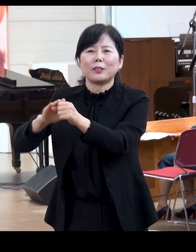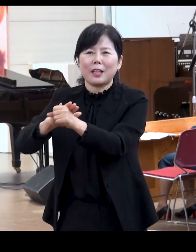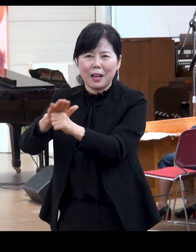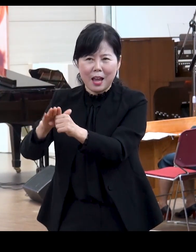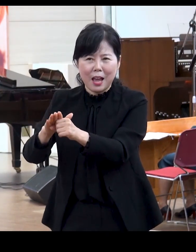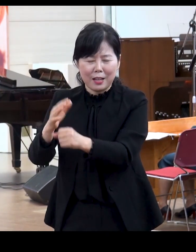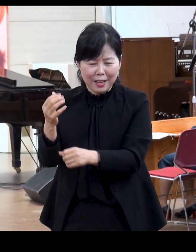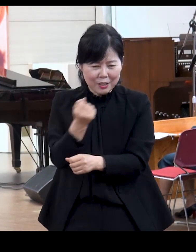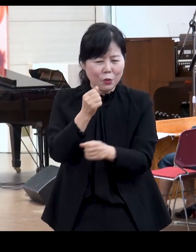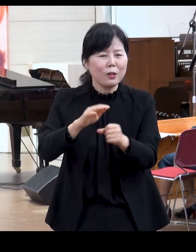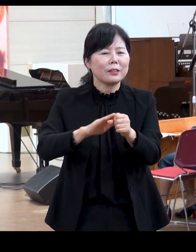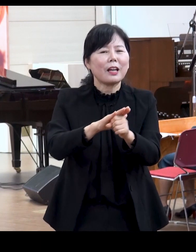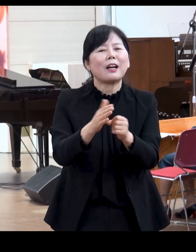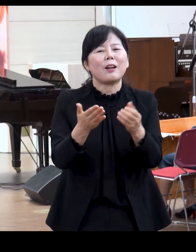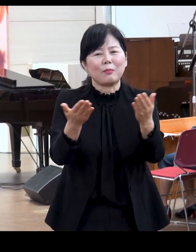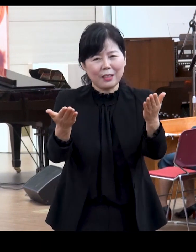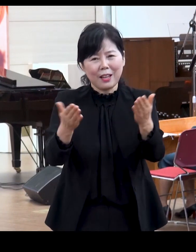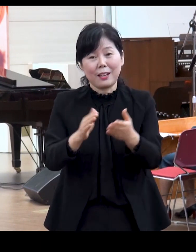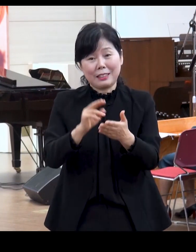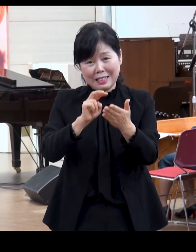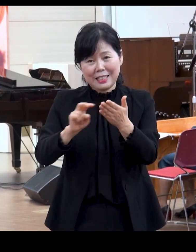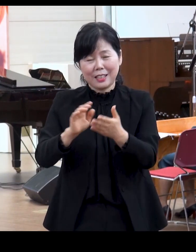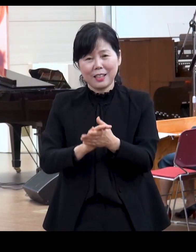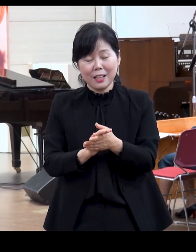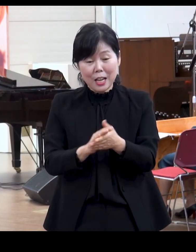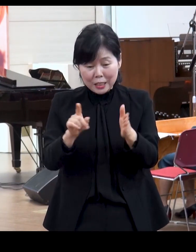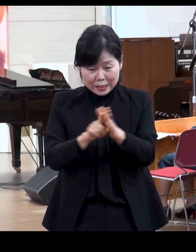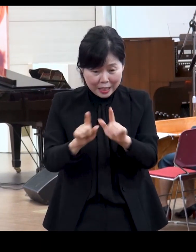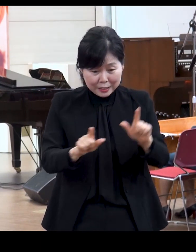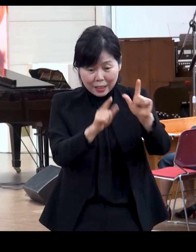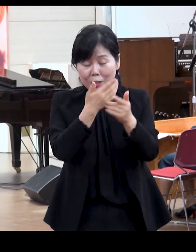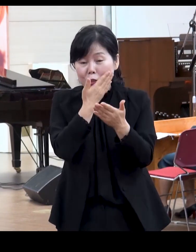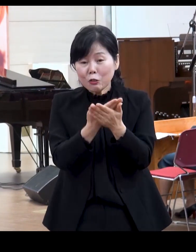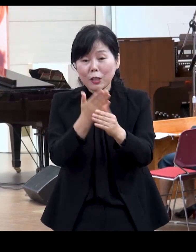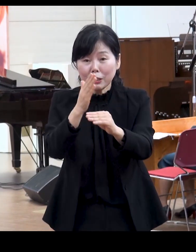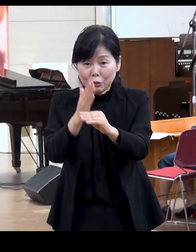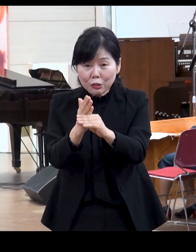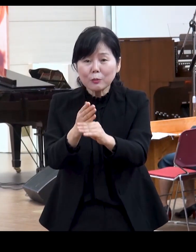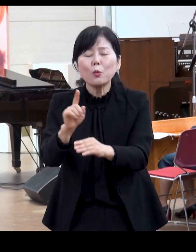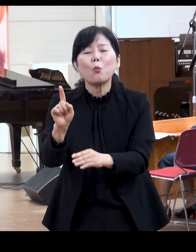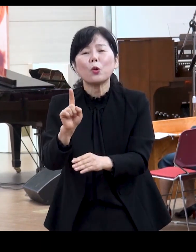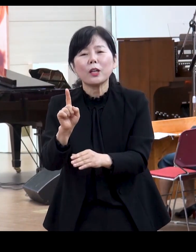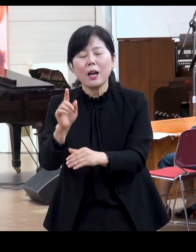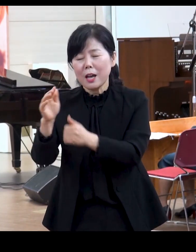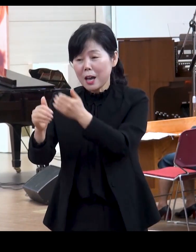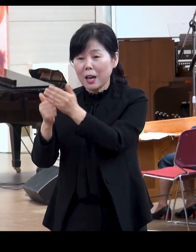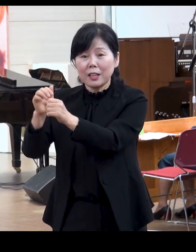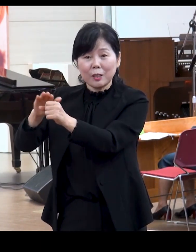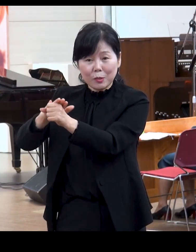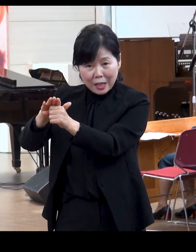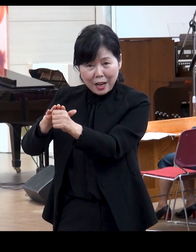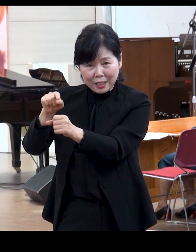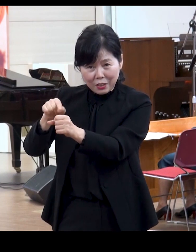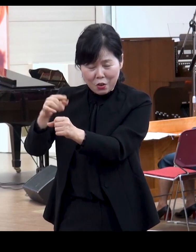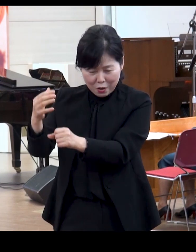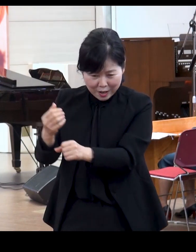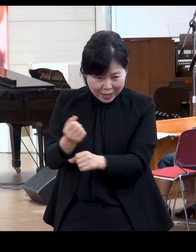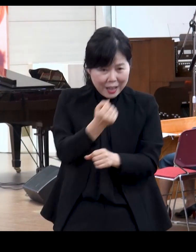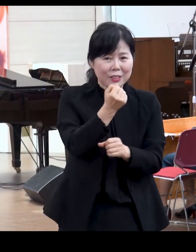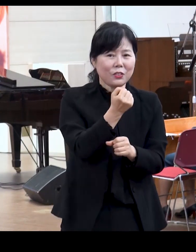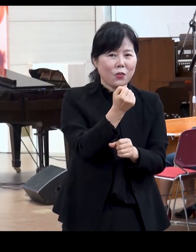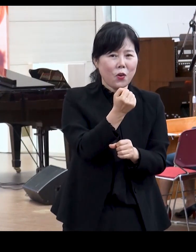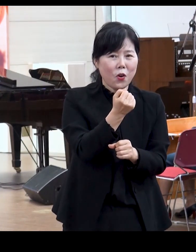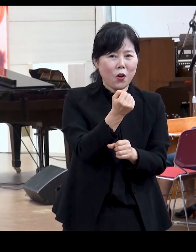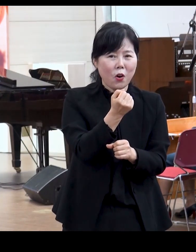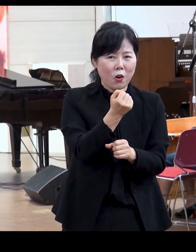그래요. 우리 신앙생활의 핵심은 뭐냐? 우리가 받은 주님의 그 사랑, 즉 아가페를 가지고